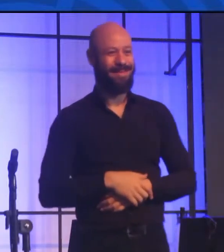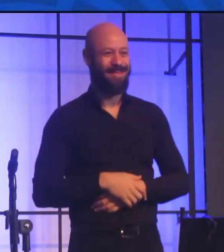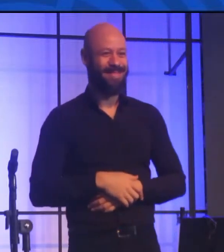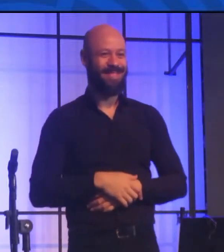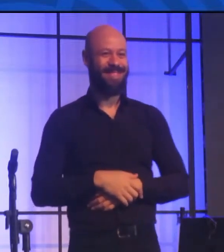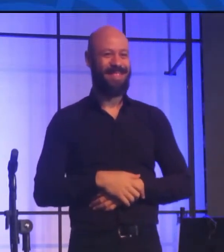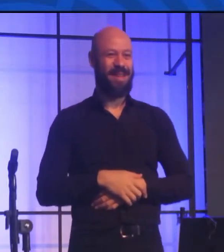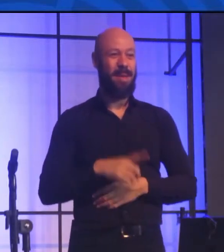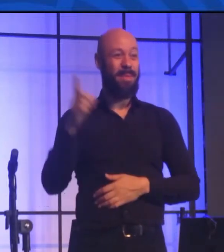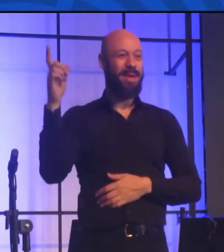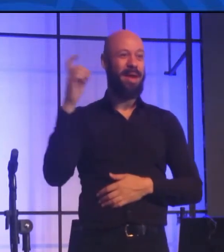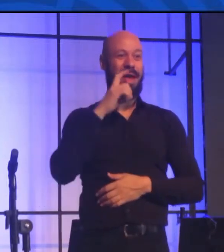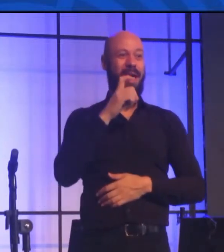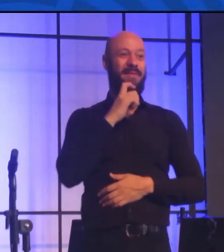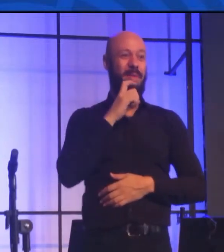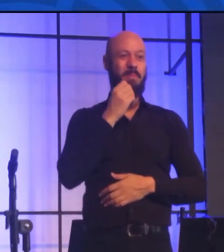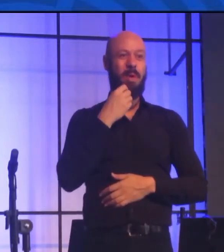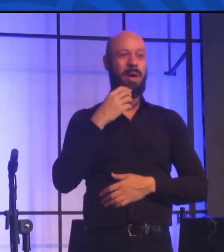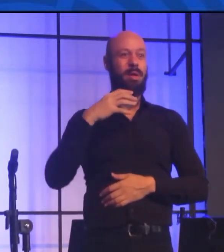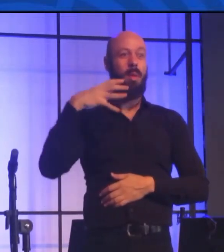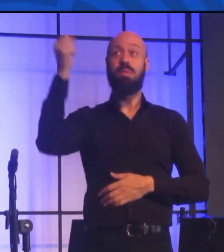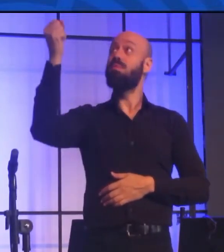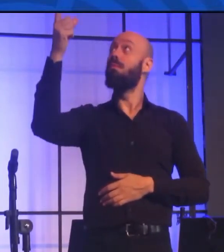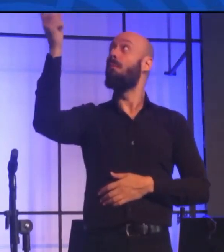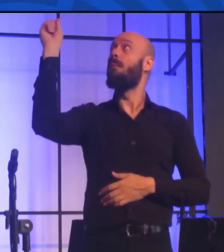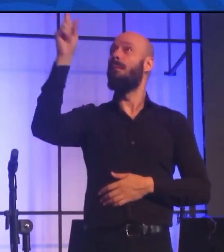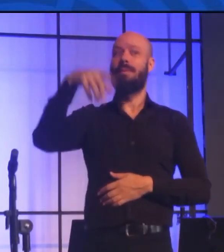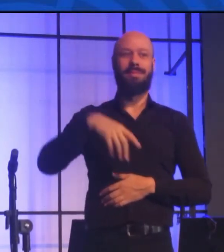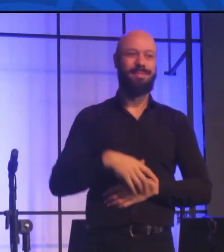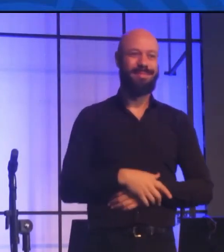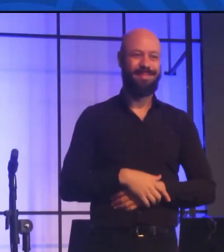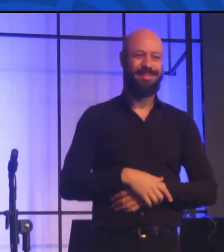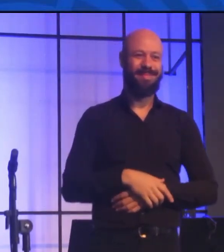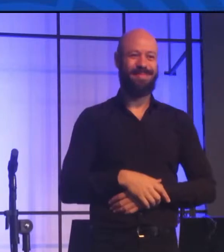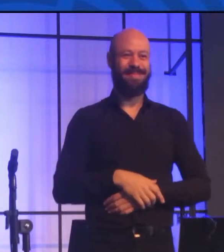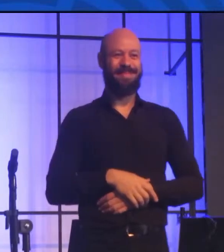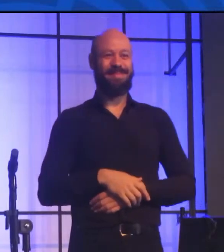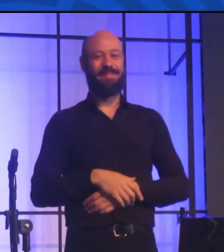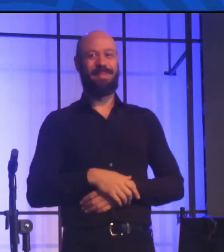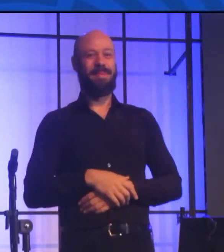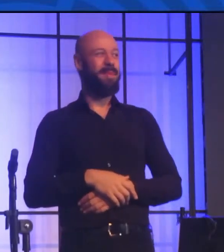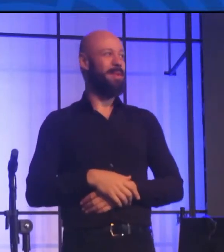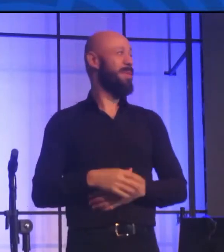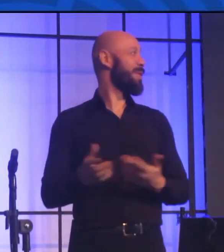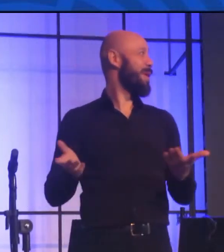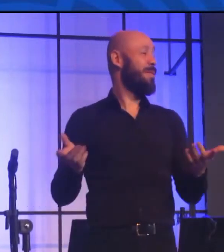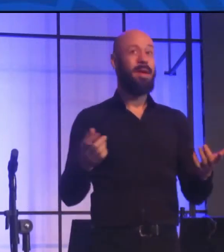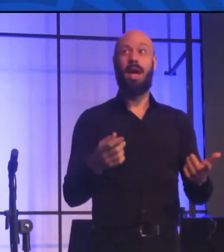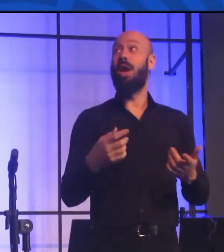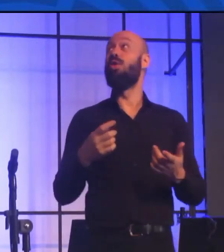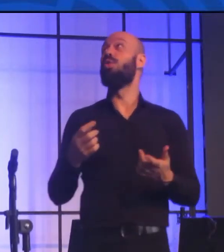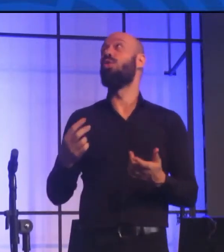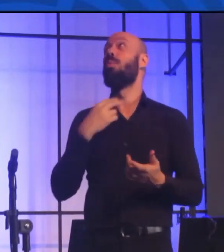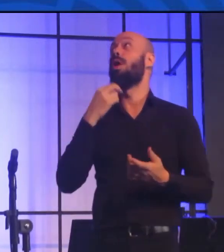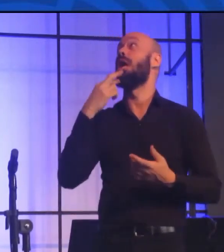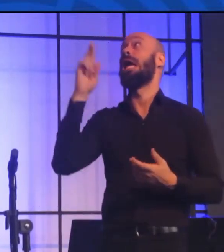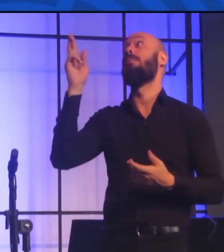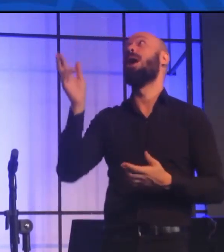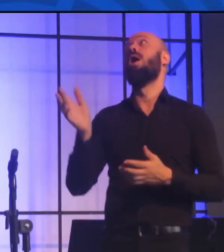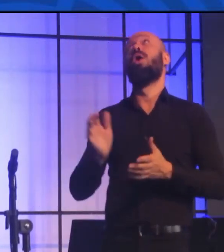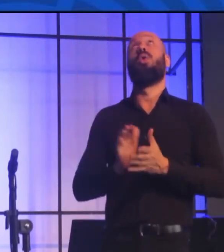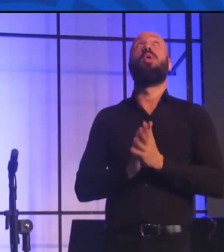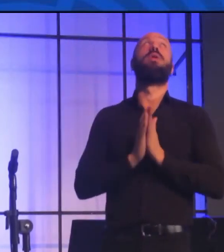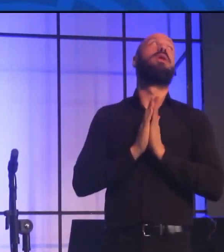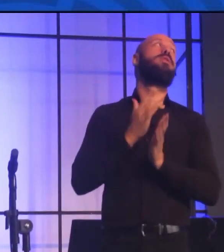Oh, Jesus, isso aí é que nem o David pregou sobre fornalho. E agora eu estou falando que não pode reclamar. Jesus, tem misericórdia de mim.